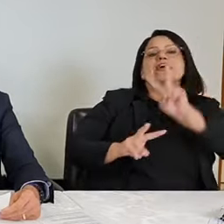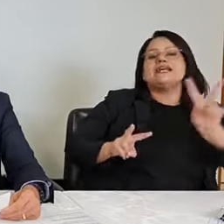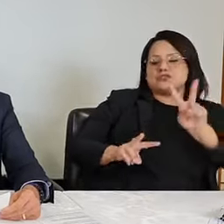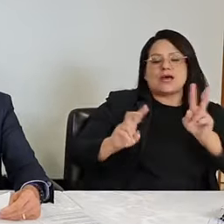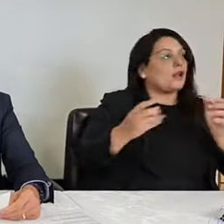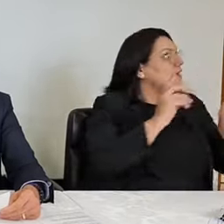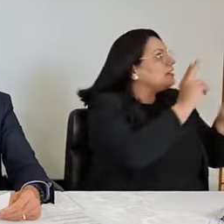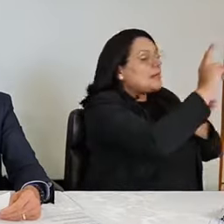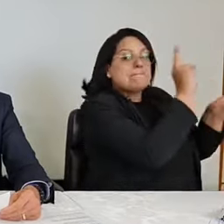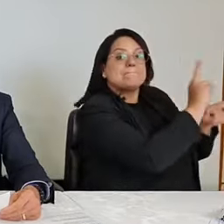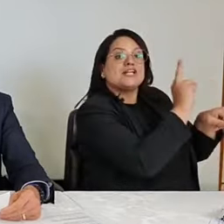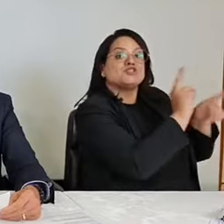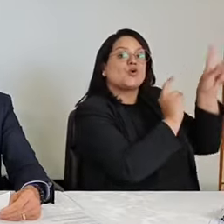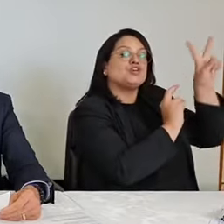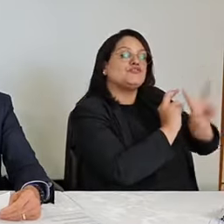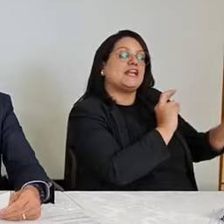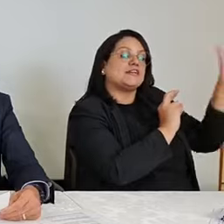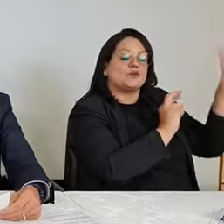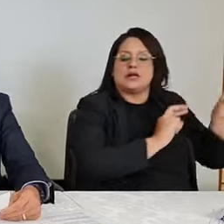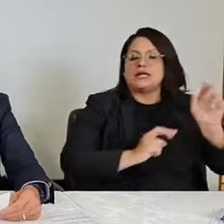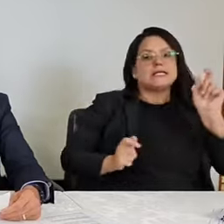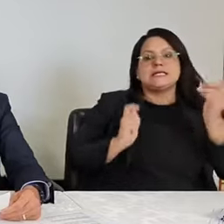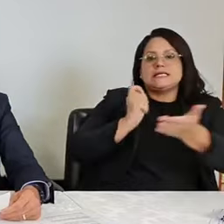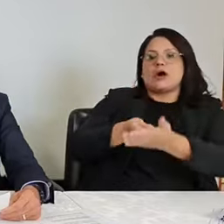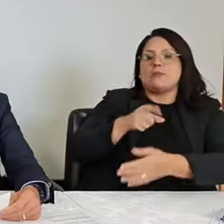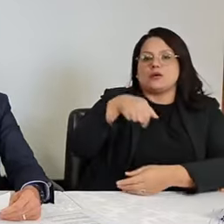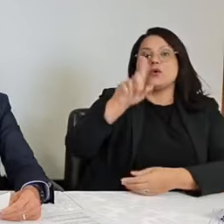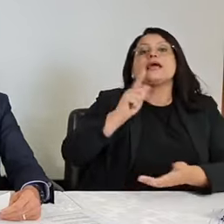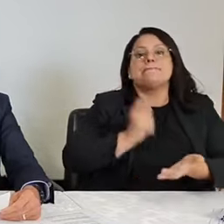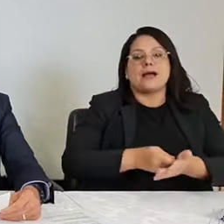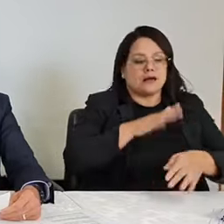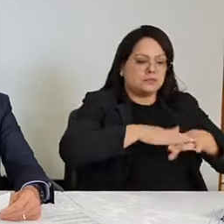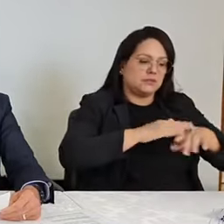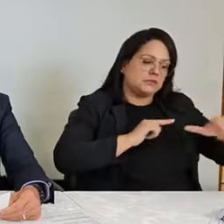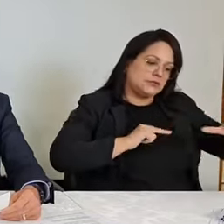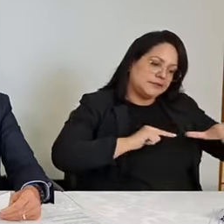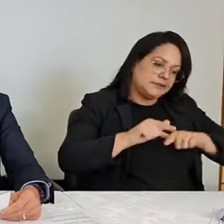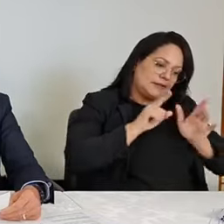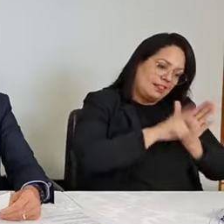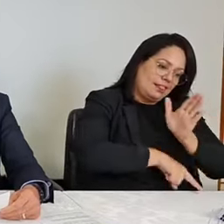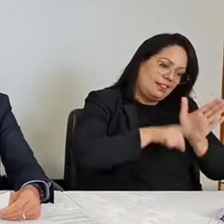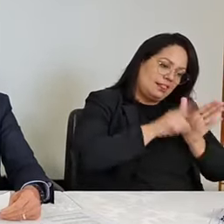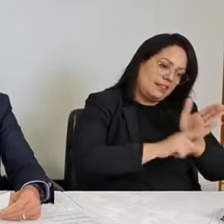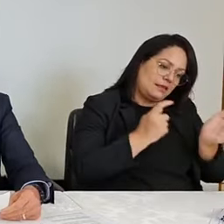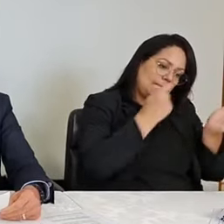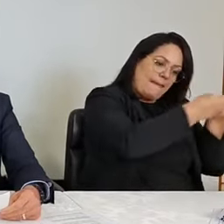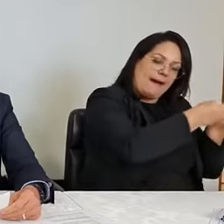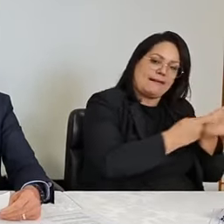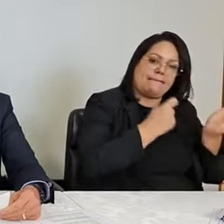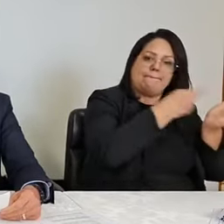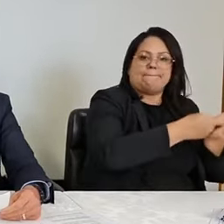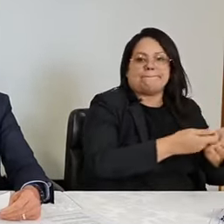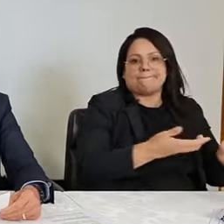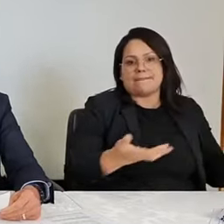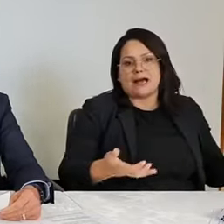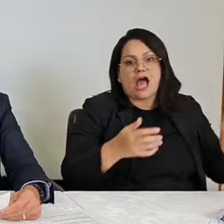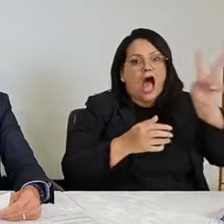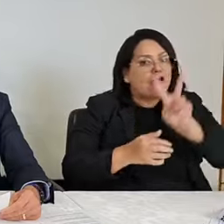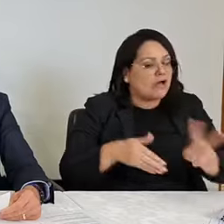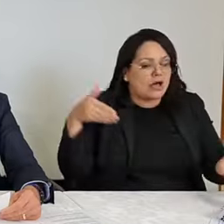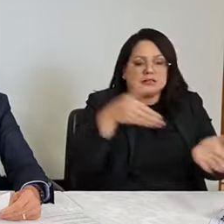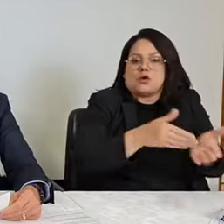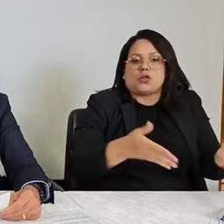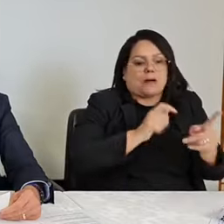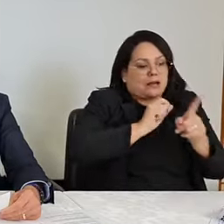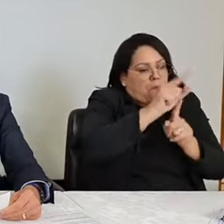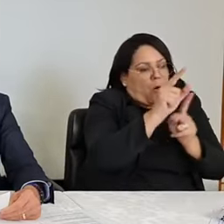paga a conta é o trabalhador. Está pagando. Continua pagando. A Venezuela não tem pago nenhuma parcela desse empréstimo, muito menos